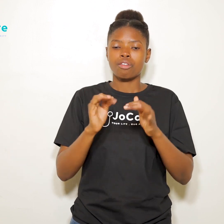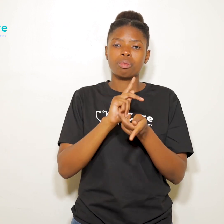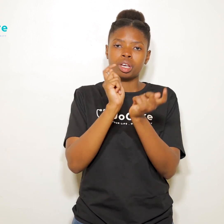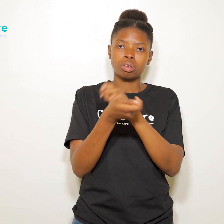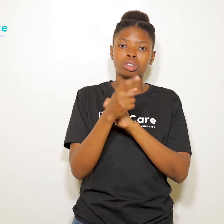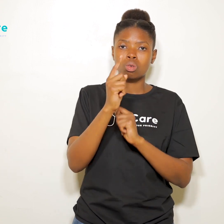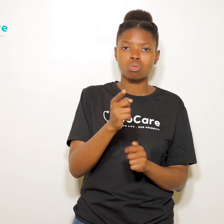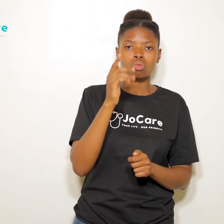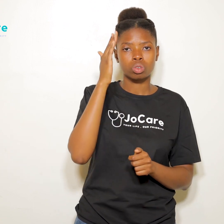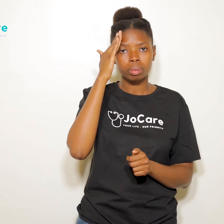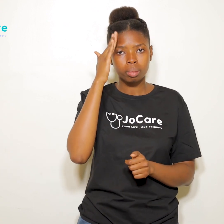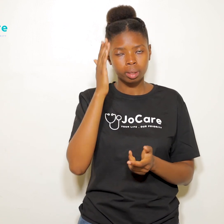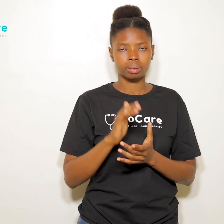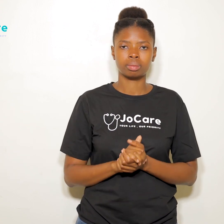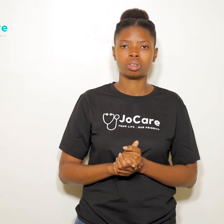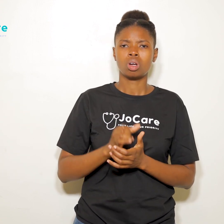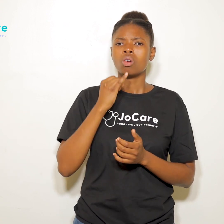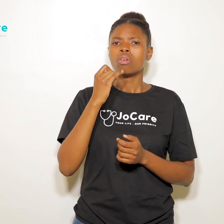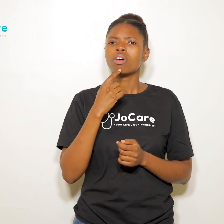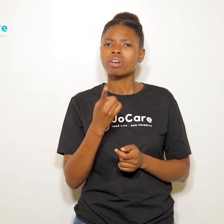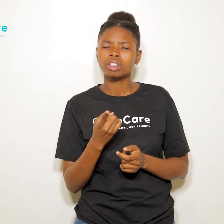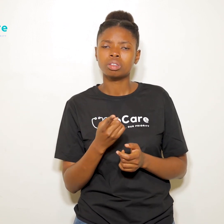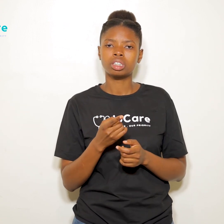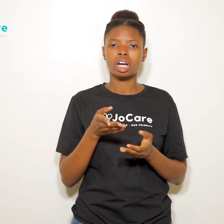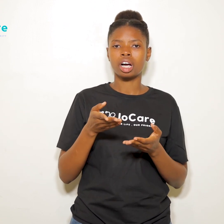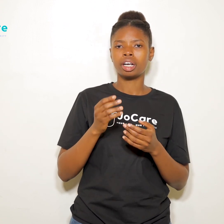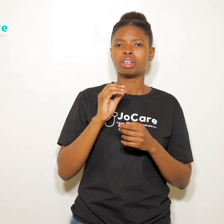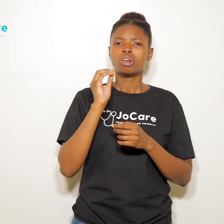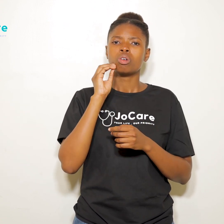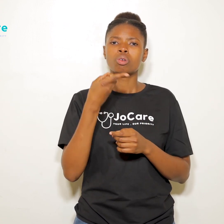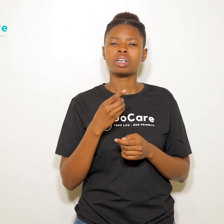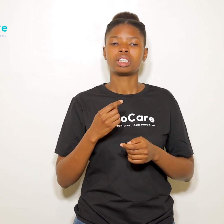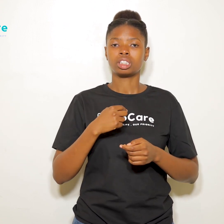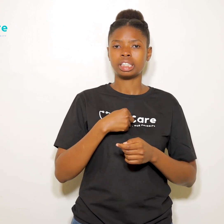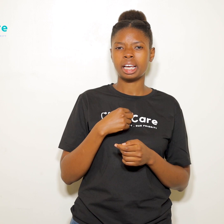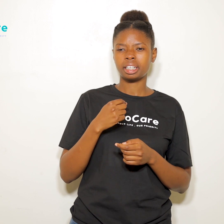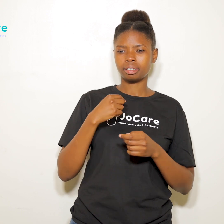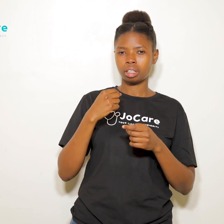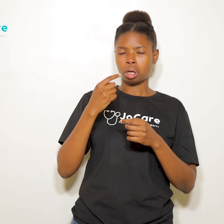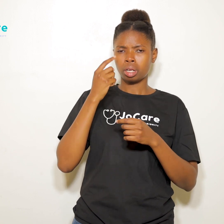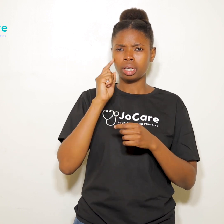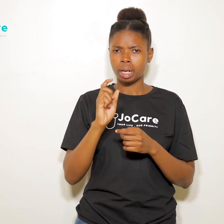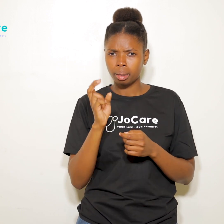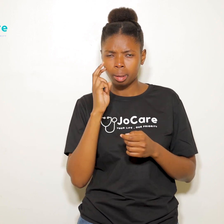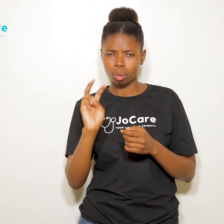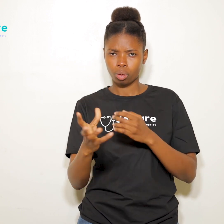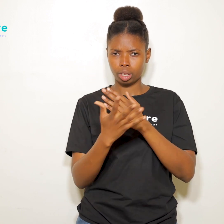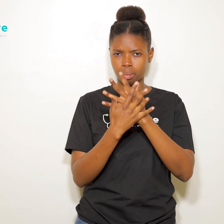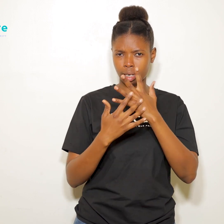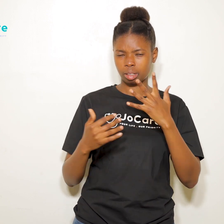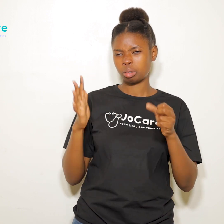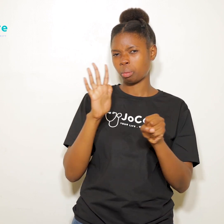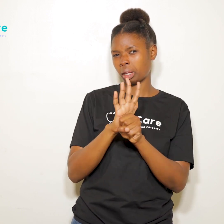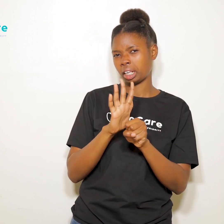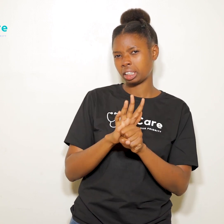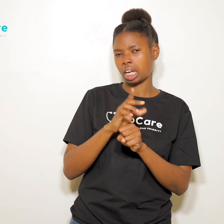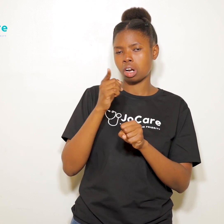wenda uku kwezi navuye cyane ugereranyije n'amezi yatambutse, cyangwa se ukavuga uku